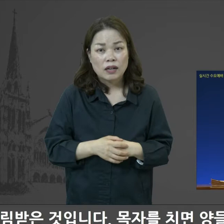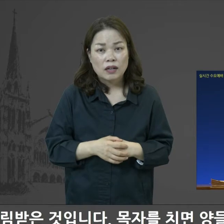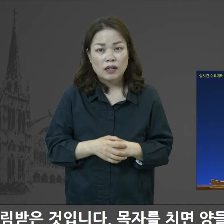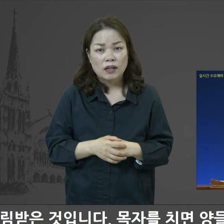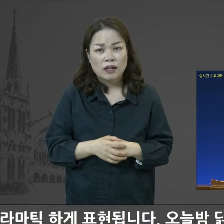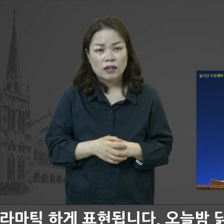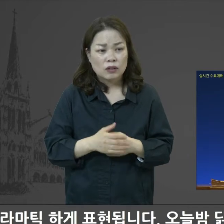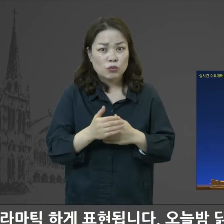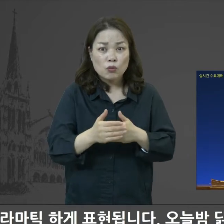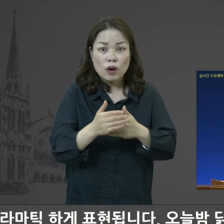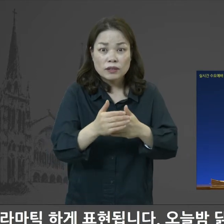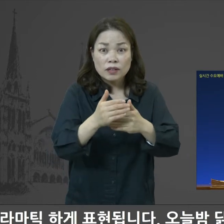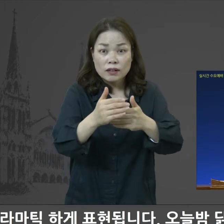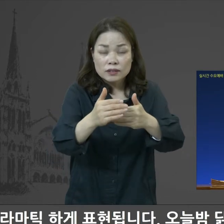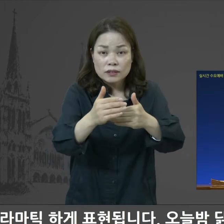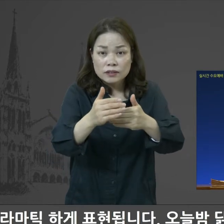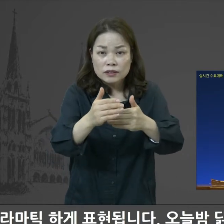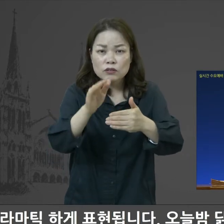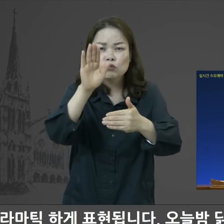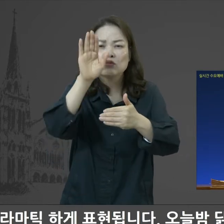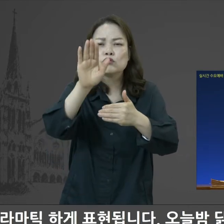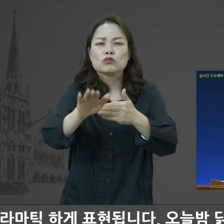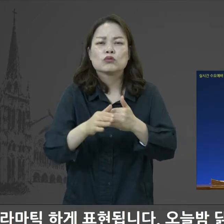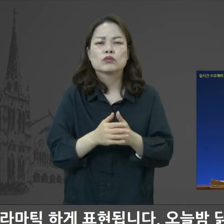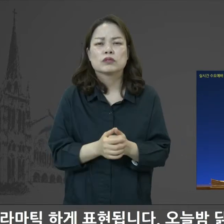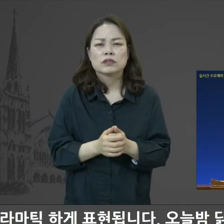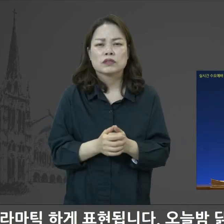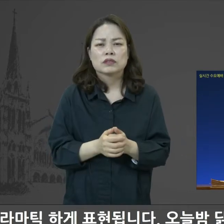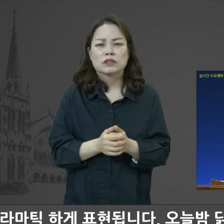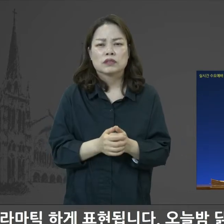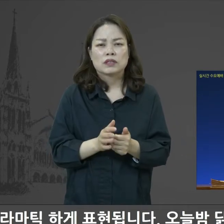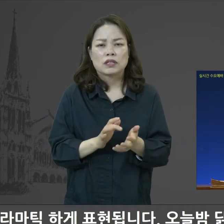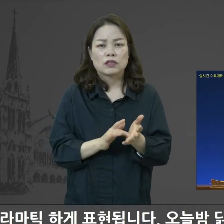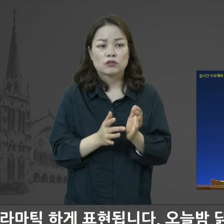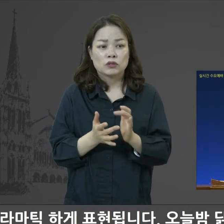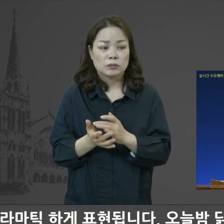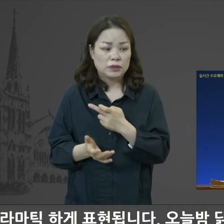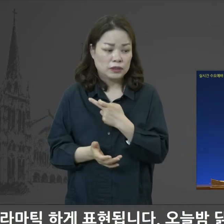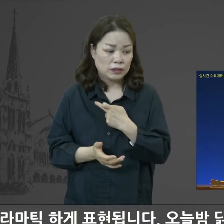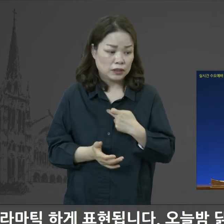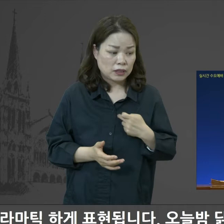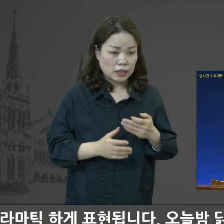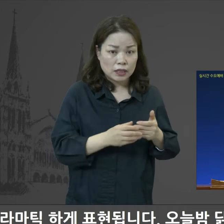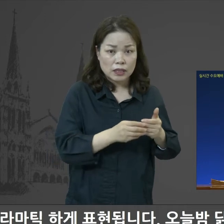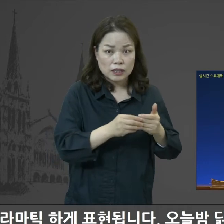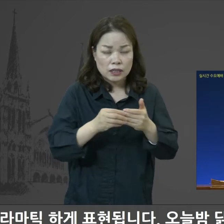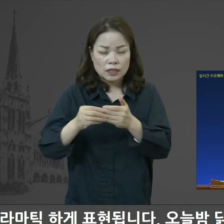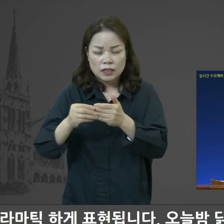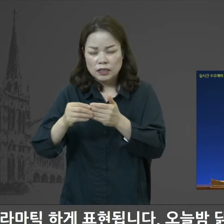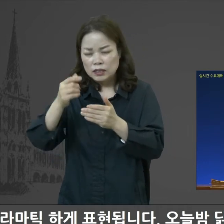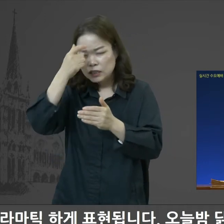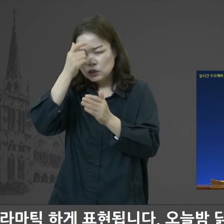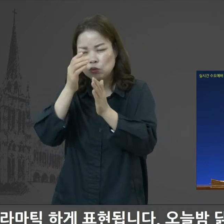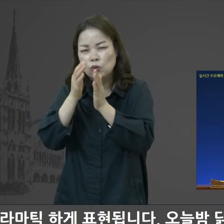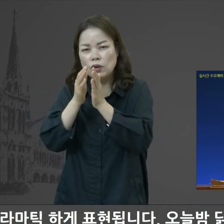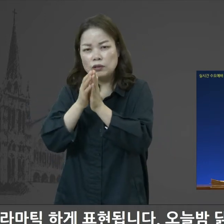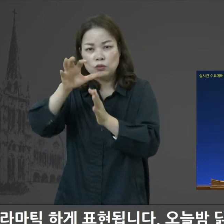이런 과정들을 거친 후에 예수님은 제자들을 이끌고 겟세마네 기도로